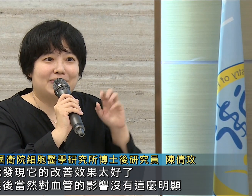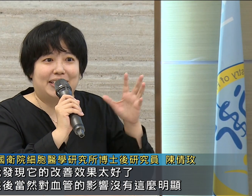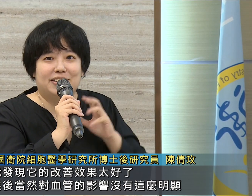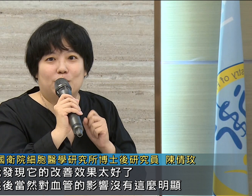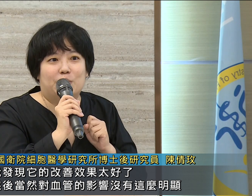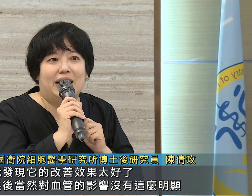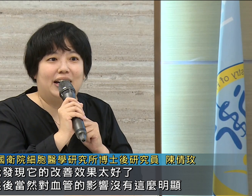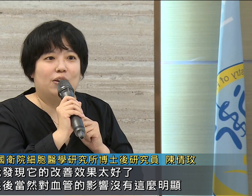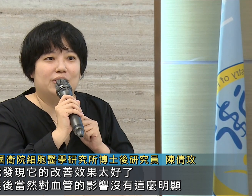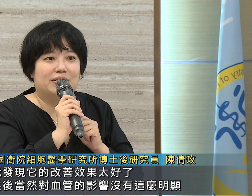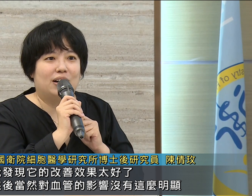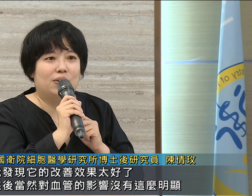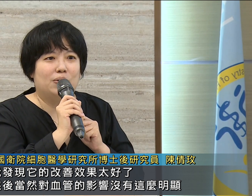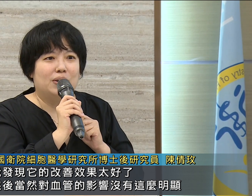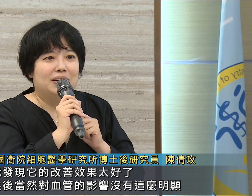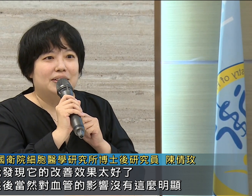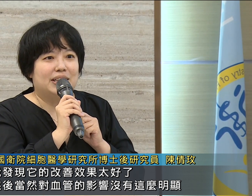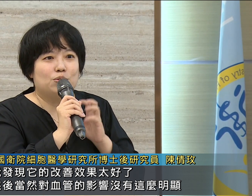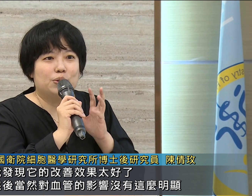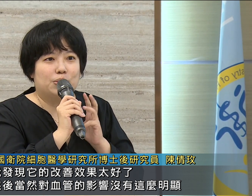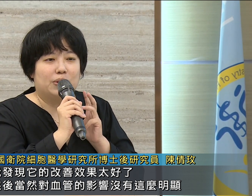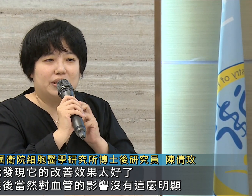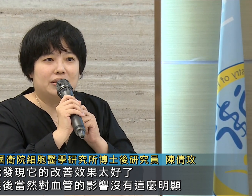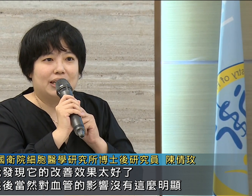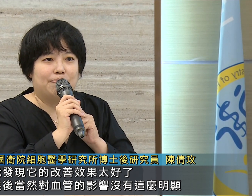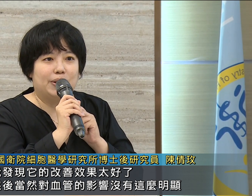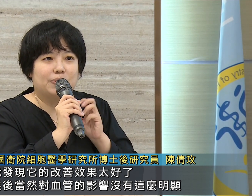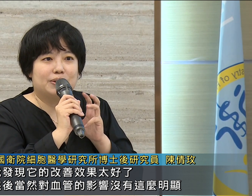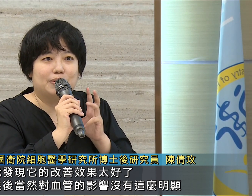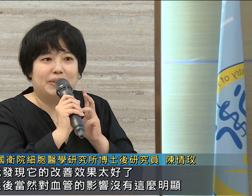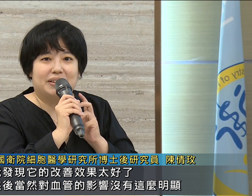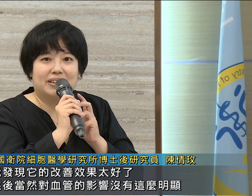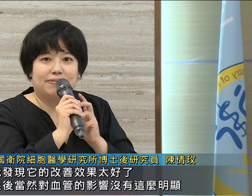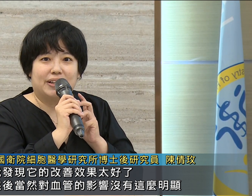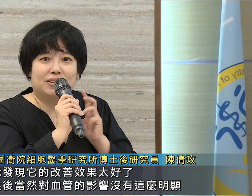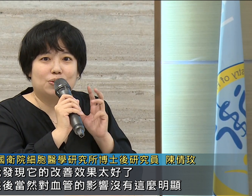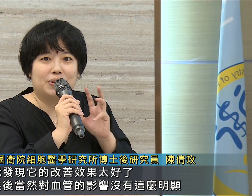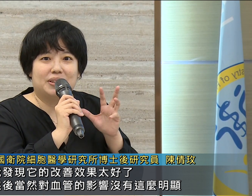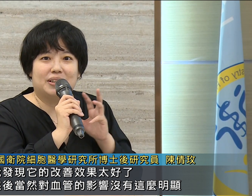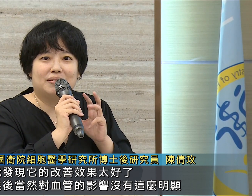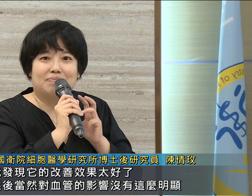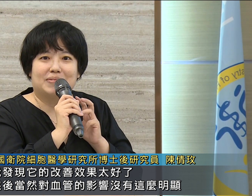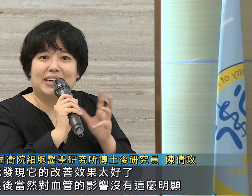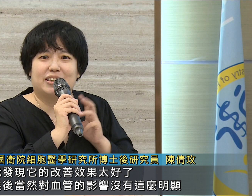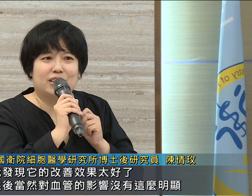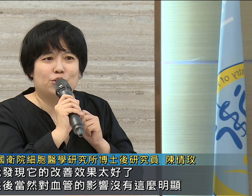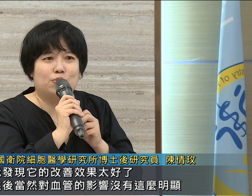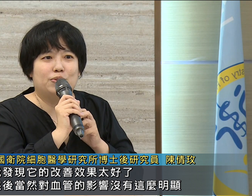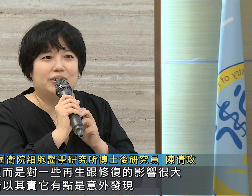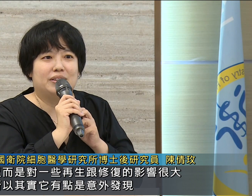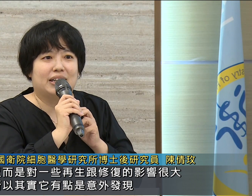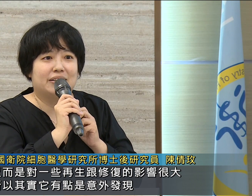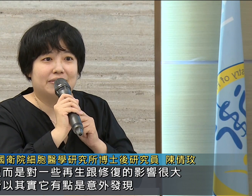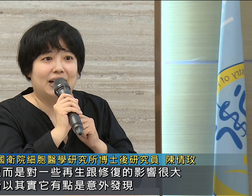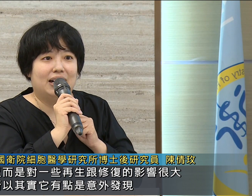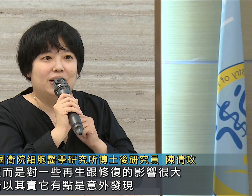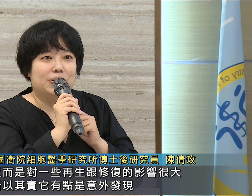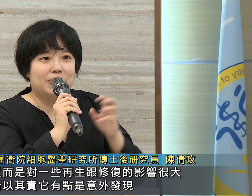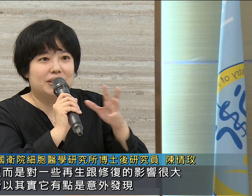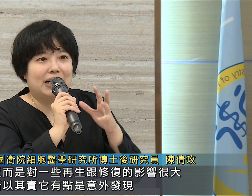善效果太好了，然后但是对血管的影响没有这么明显，反而是对一些再生跟修复的影响很大，所以其实它